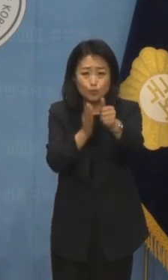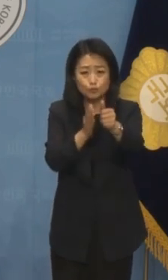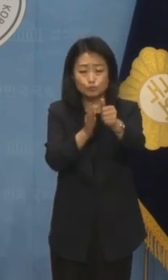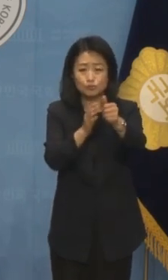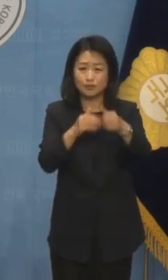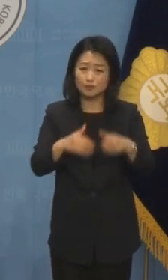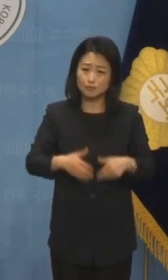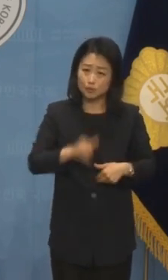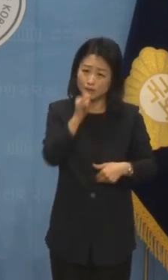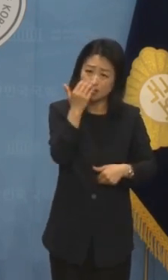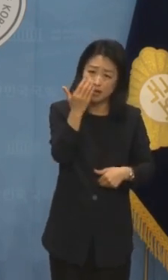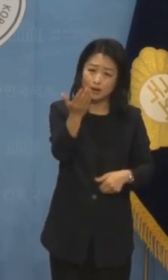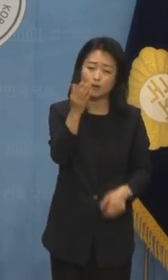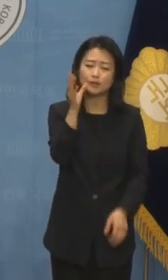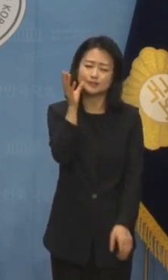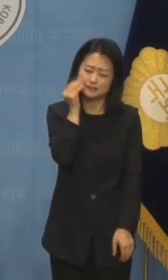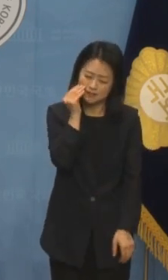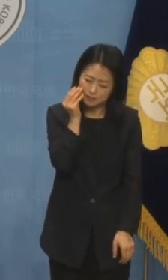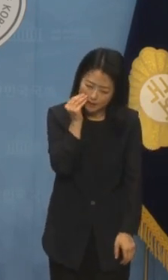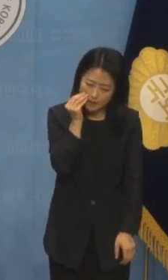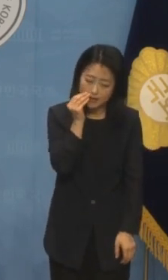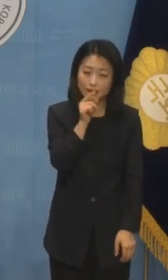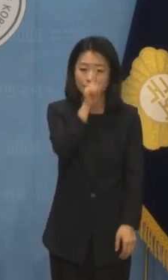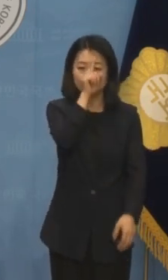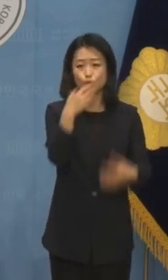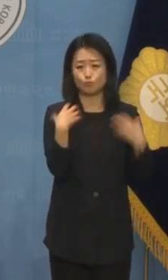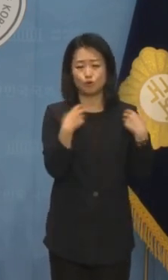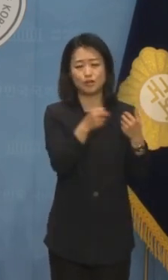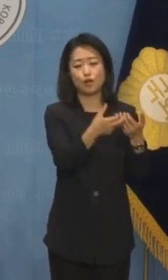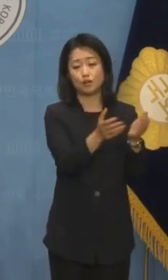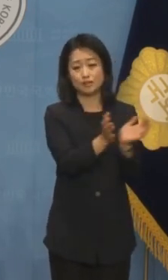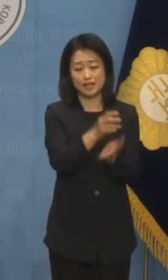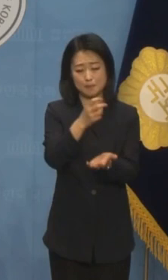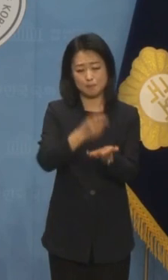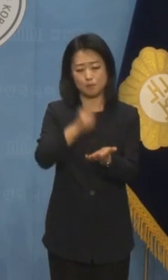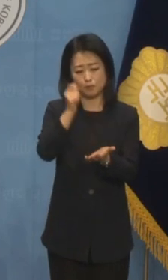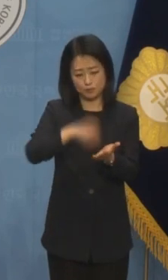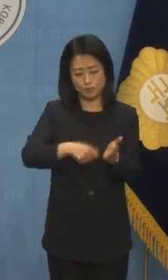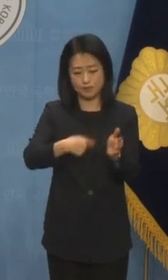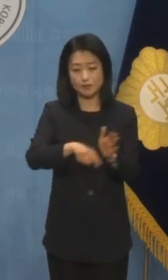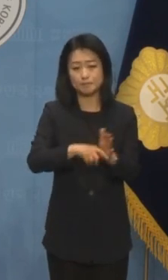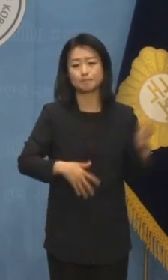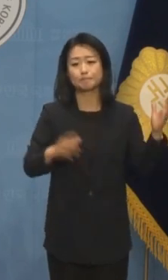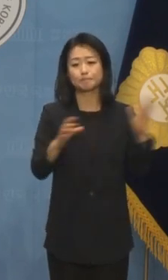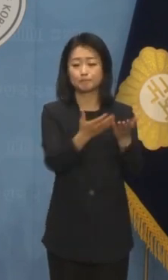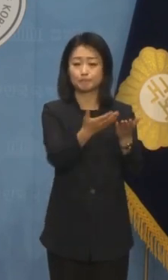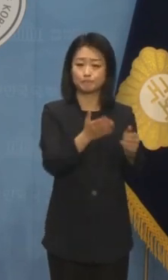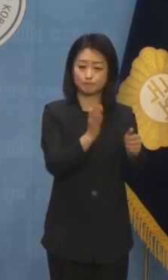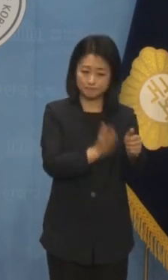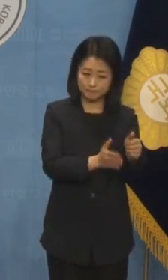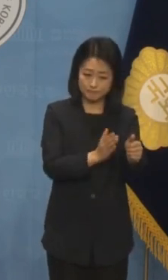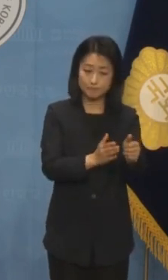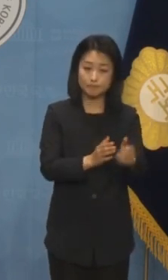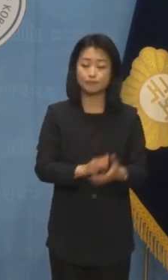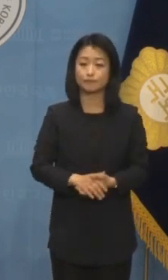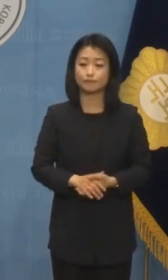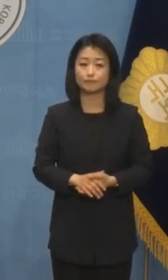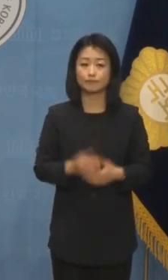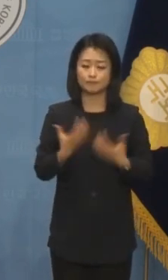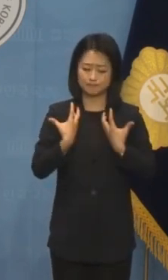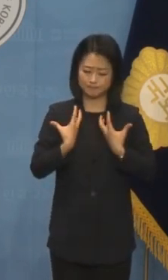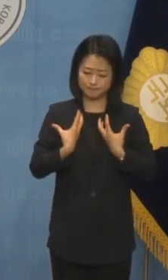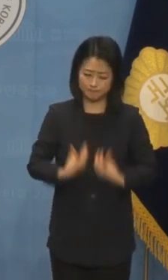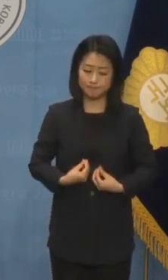해결하겠습니까? 제발 정부 여당은 함께 이 법안을 통과하는 데 마음을 모아주십시오. 참담한 마음으로 이